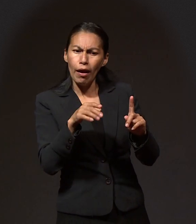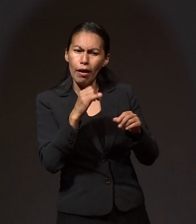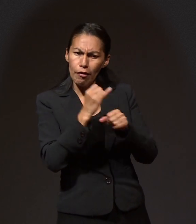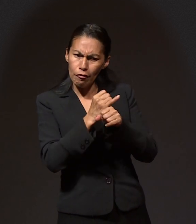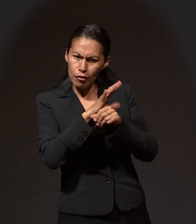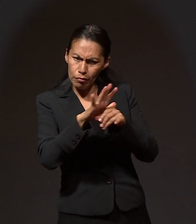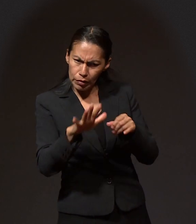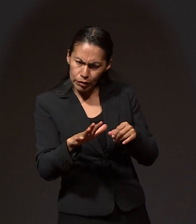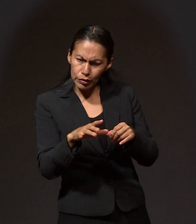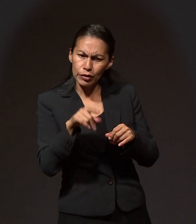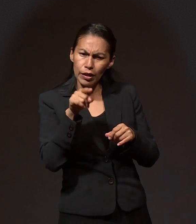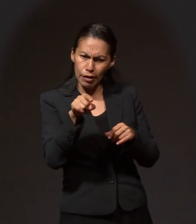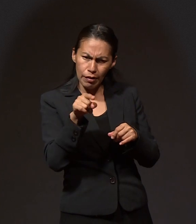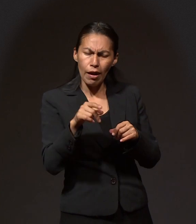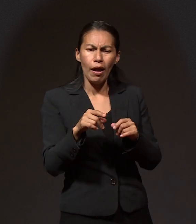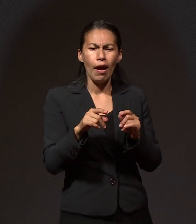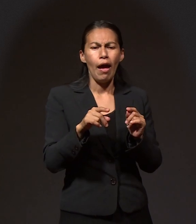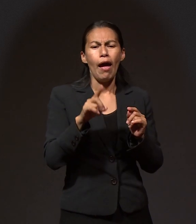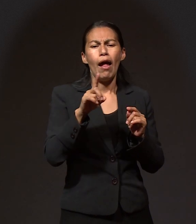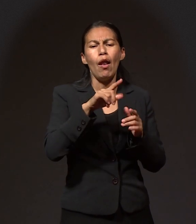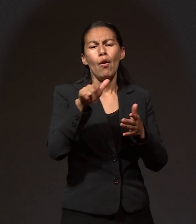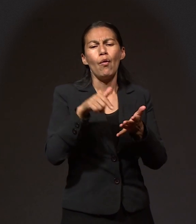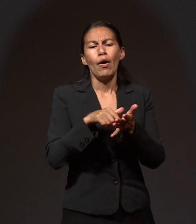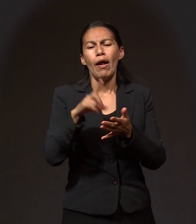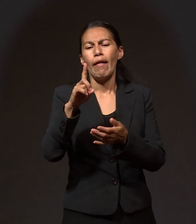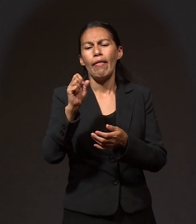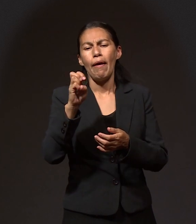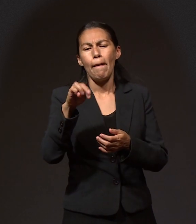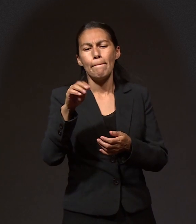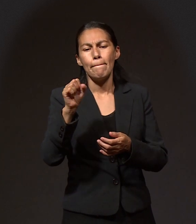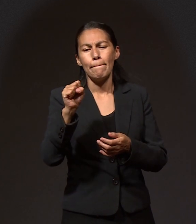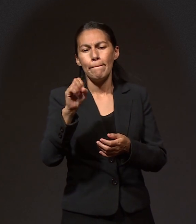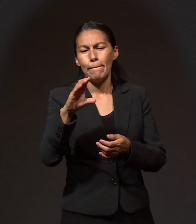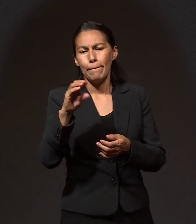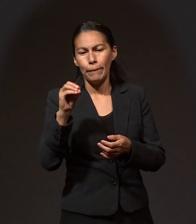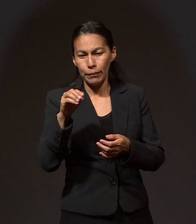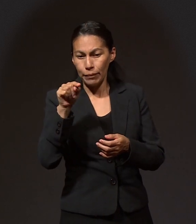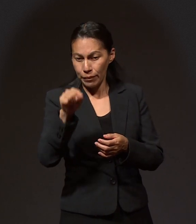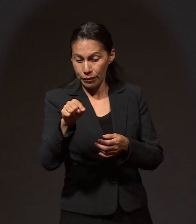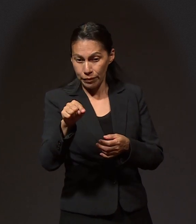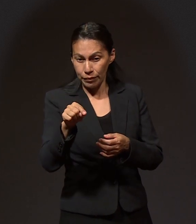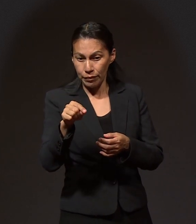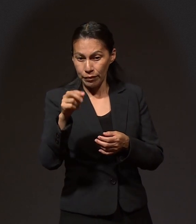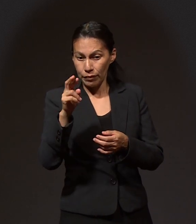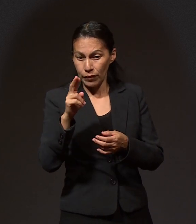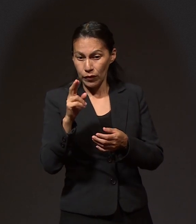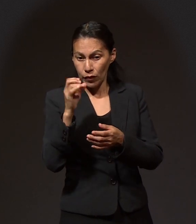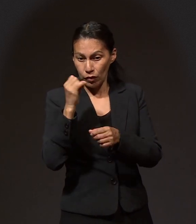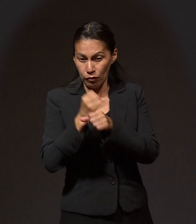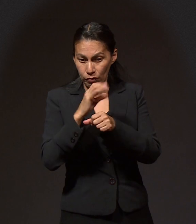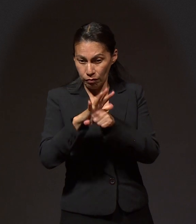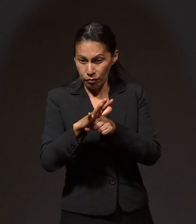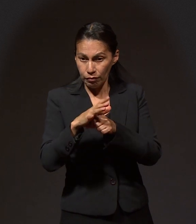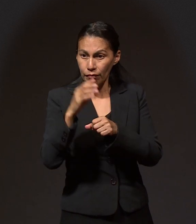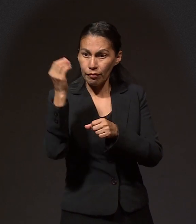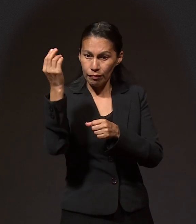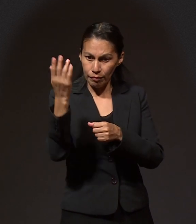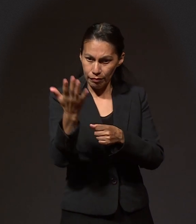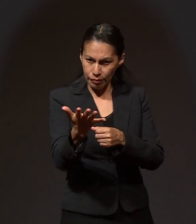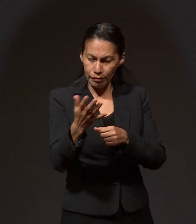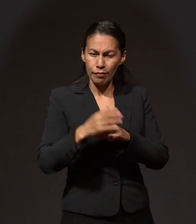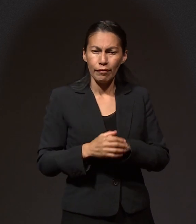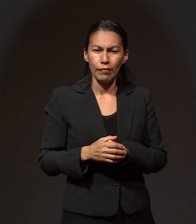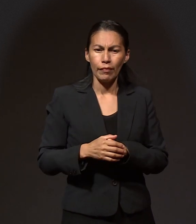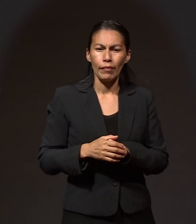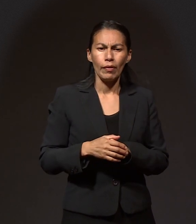le van a dar una información, que se vaya a Damasco y que ahí recibirá lo que debe de hacer. Porque